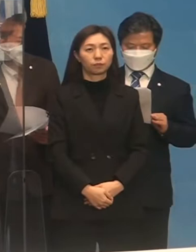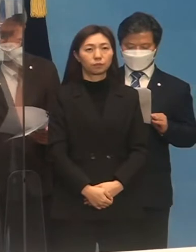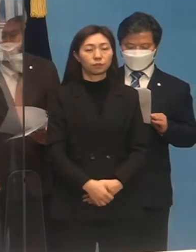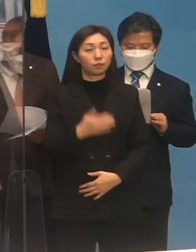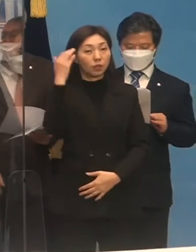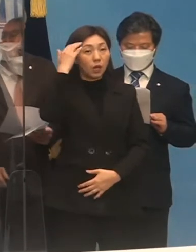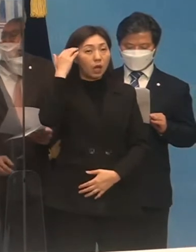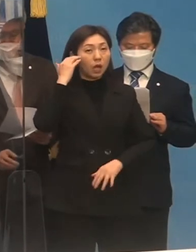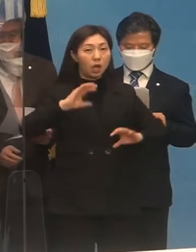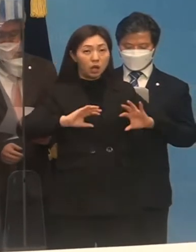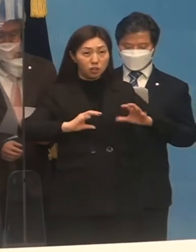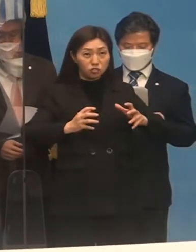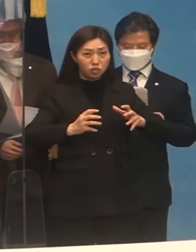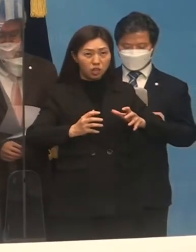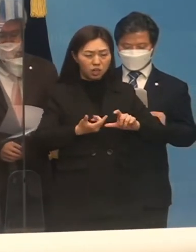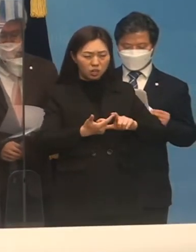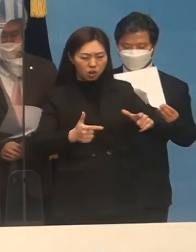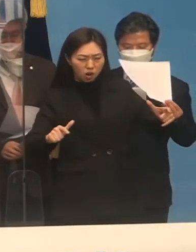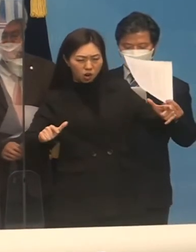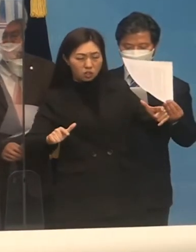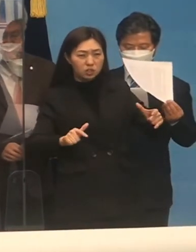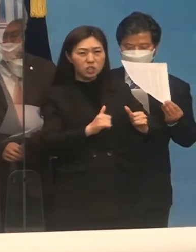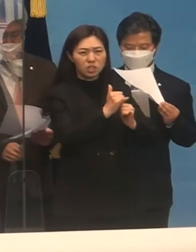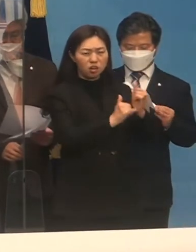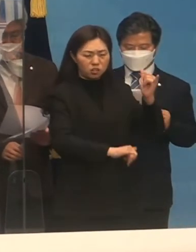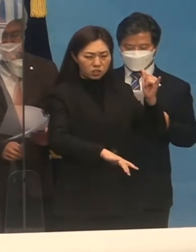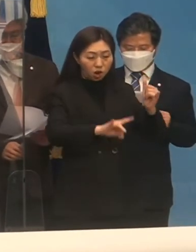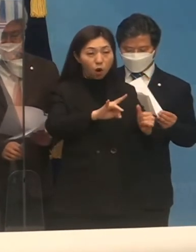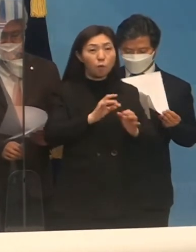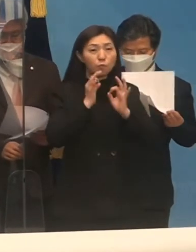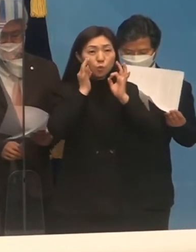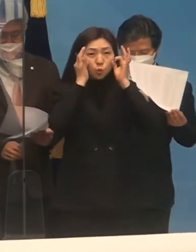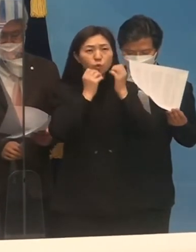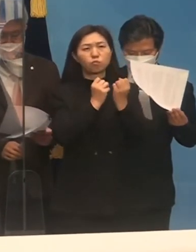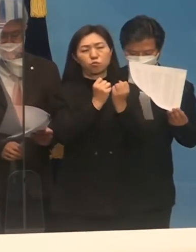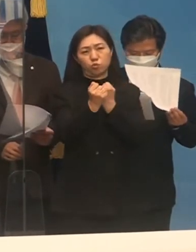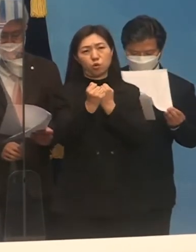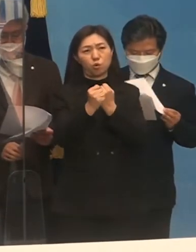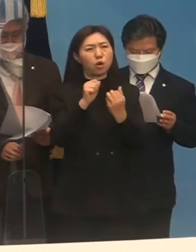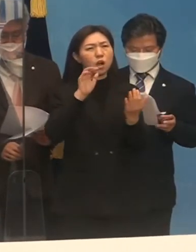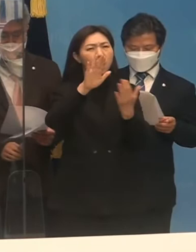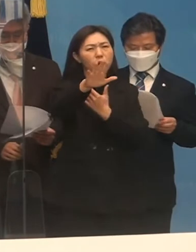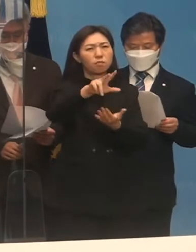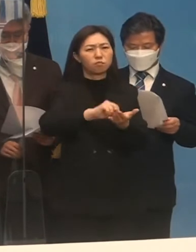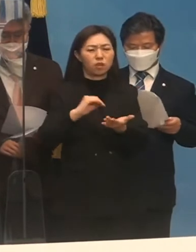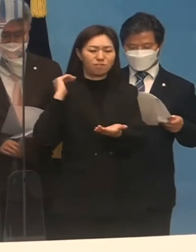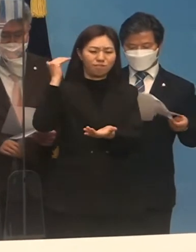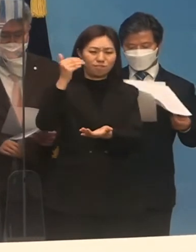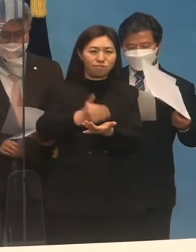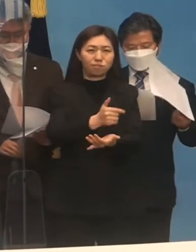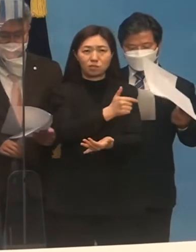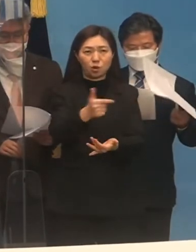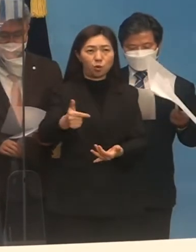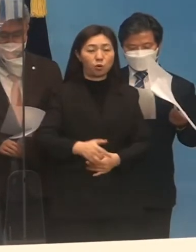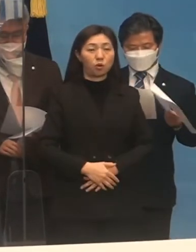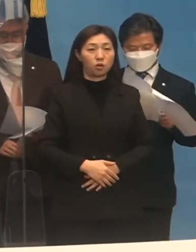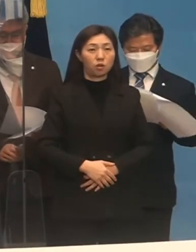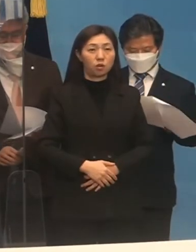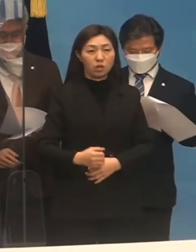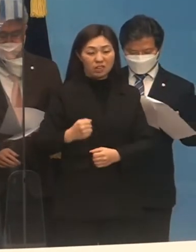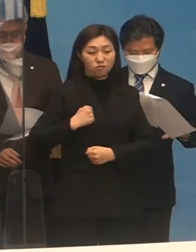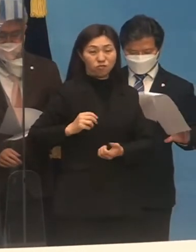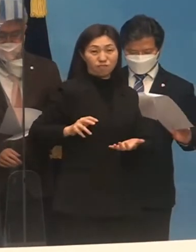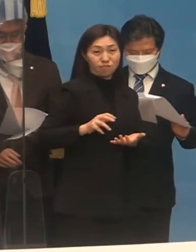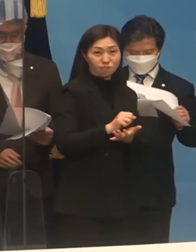우리의 이런 유례없는 노력에도 불구하고 앞으로 해결해야 할 문제가 많습니다. 쿠데타 세력의